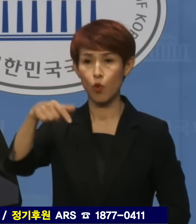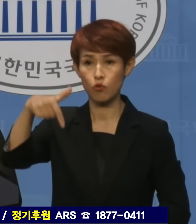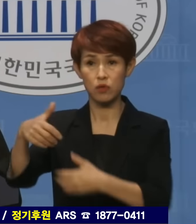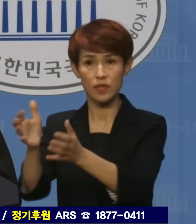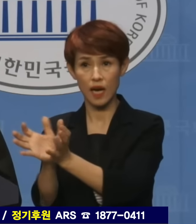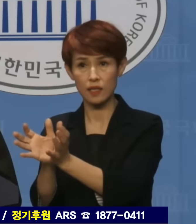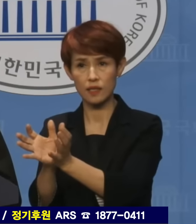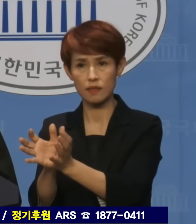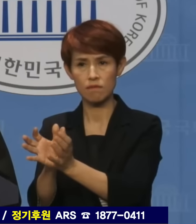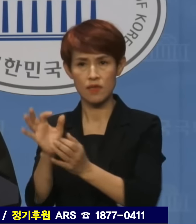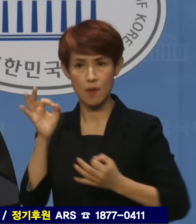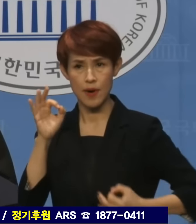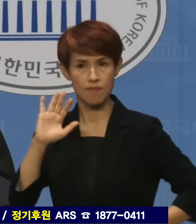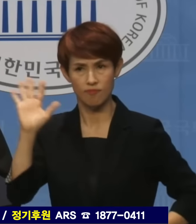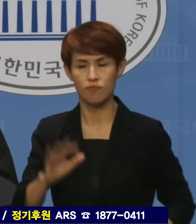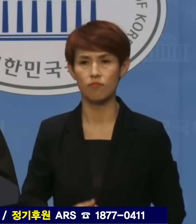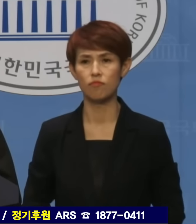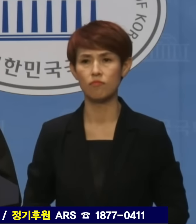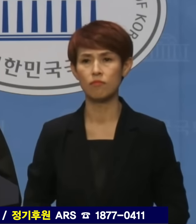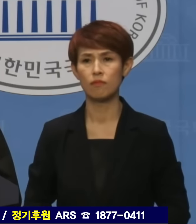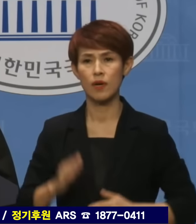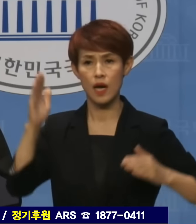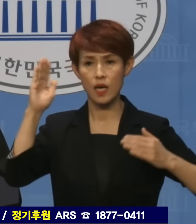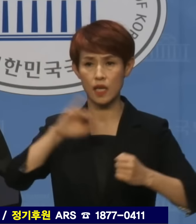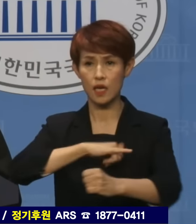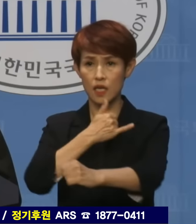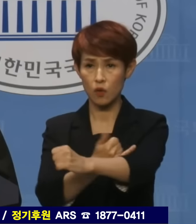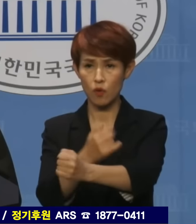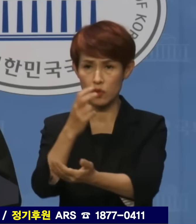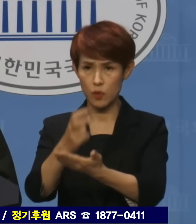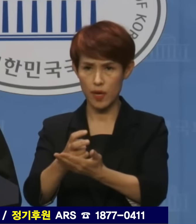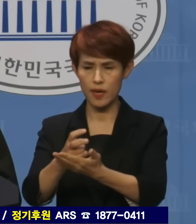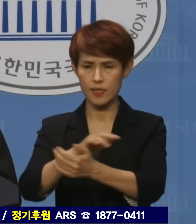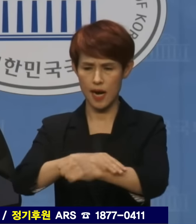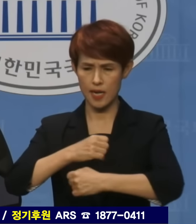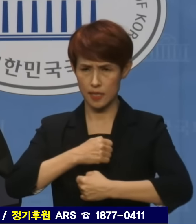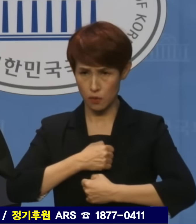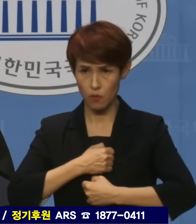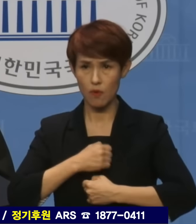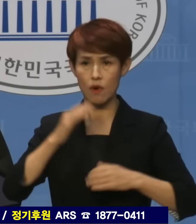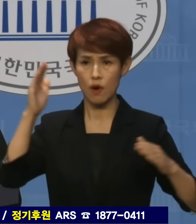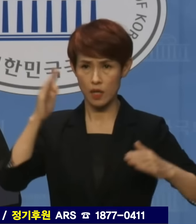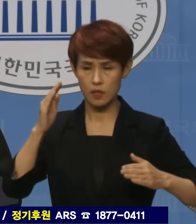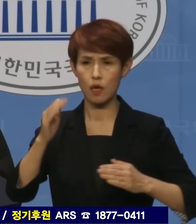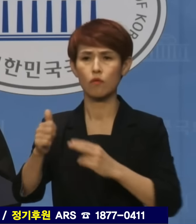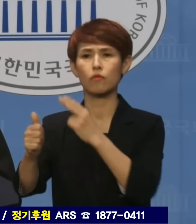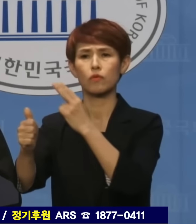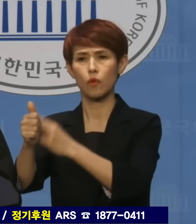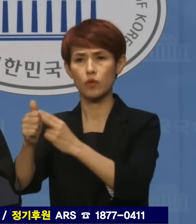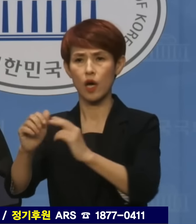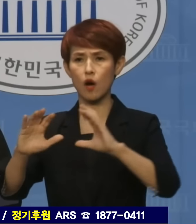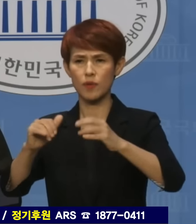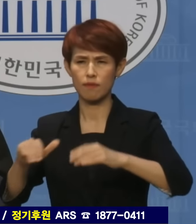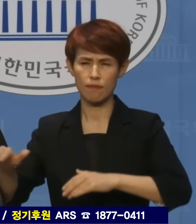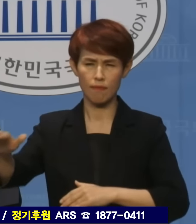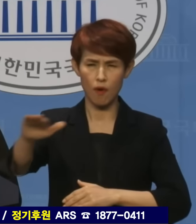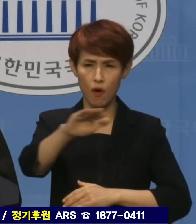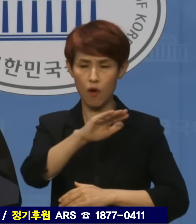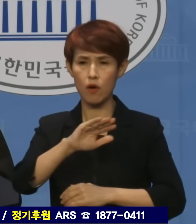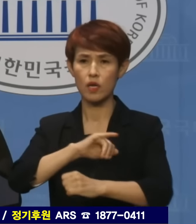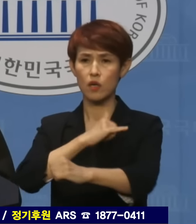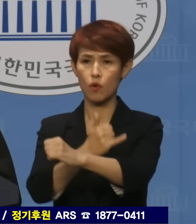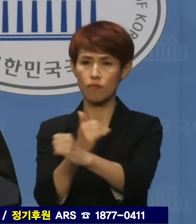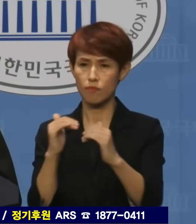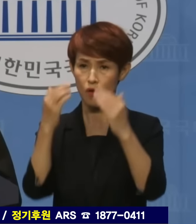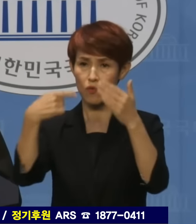조국혁신당은 두고 보지 않겠습니다. 학생인권조례를 지키고 학생과 교사, 국민 모두의 인권 향상을